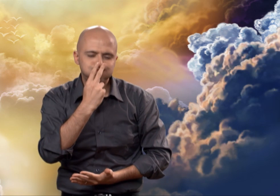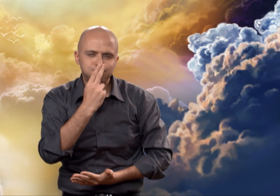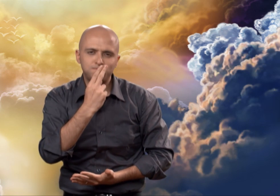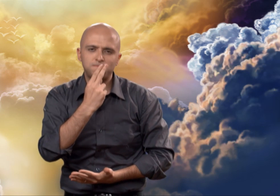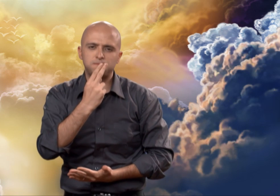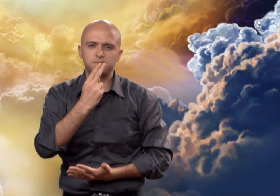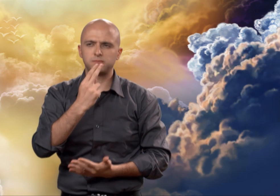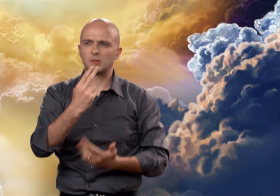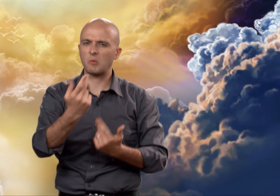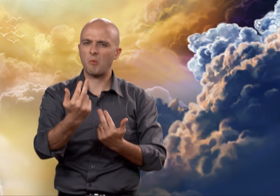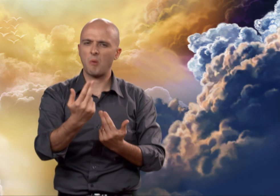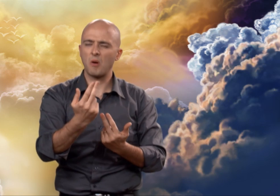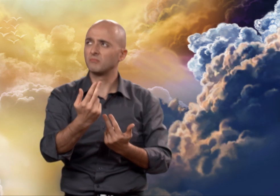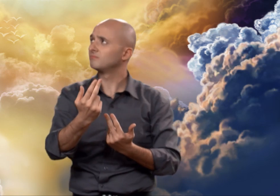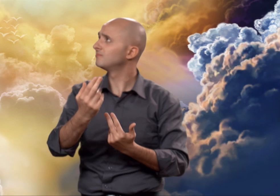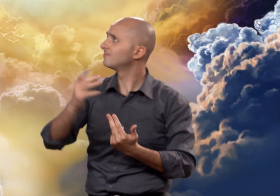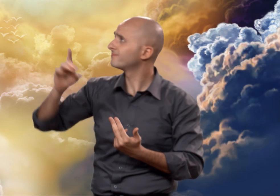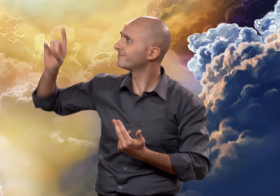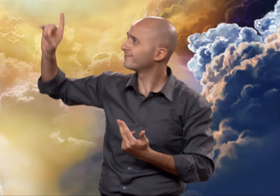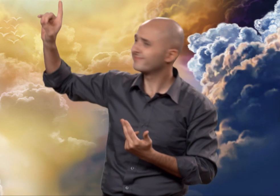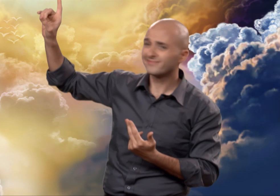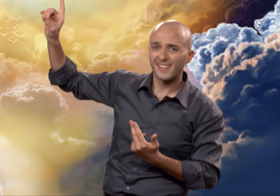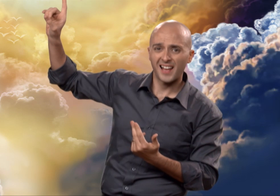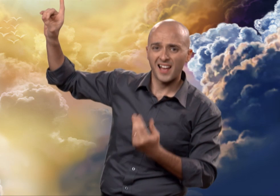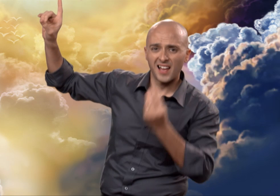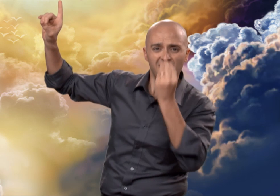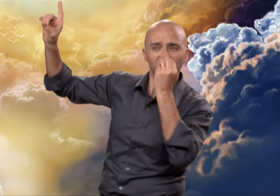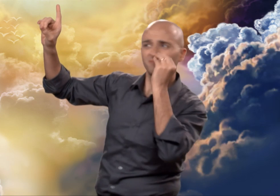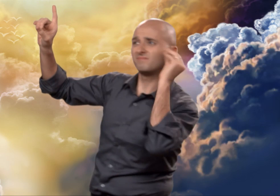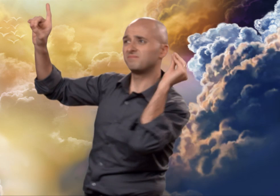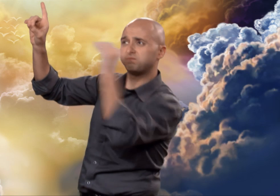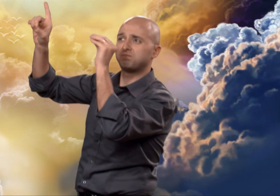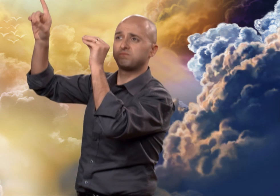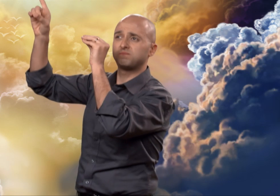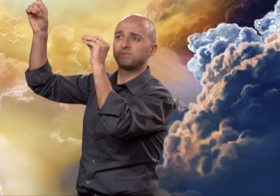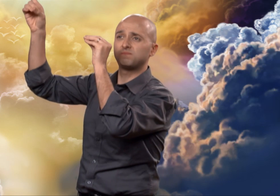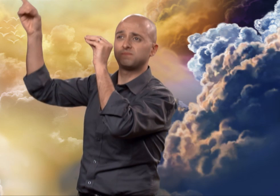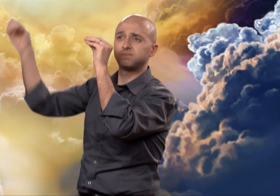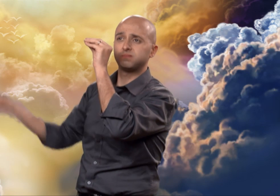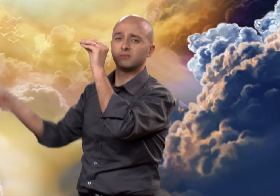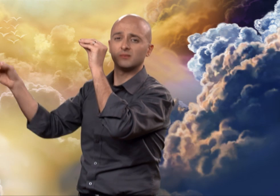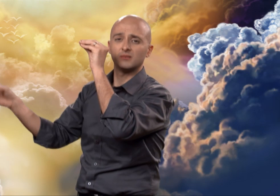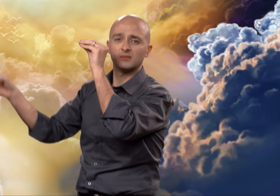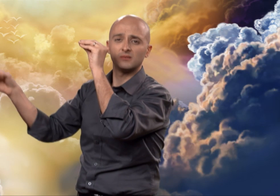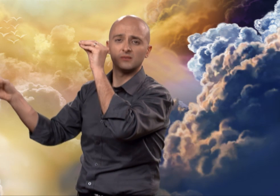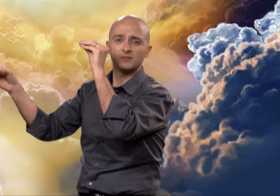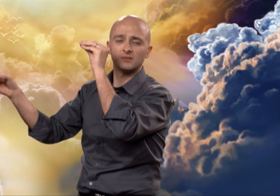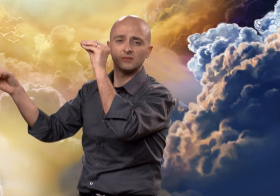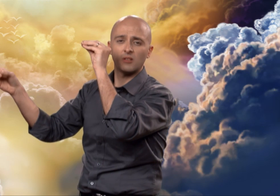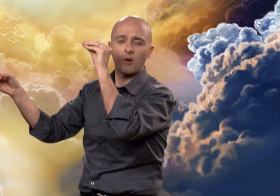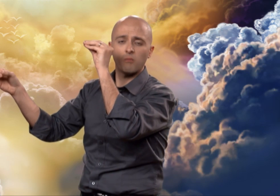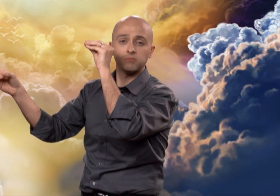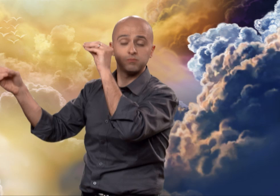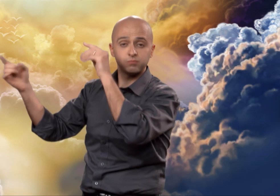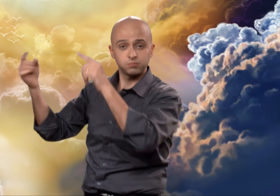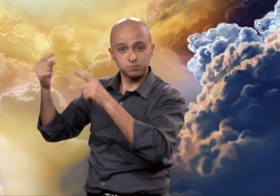terreno. Somente através da confiança em Deus e da obediência a todos os seus mandamentos poderemos estar